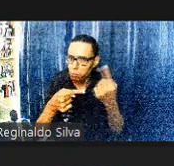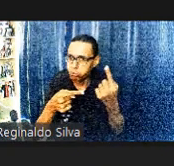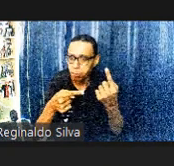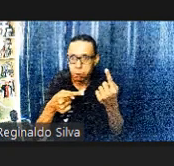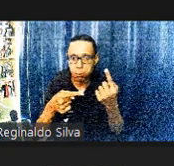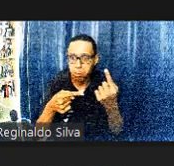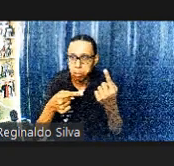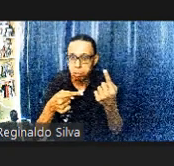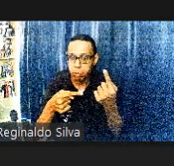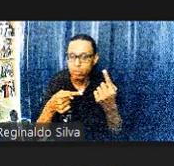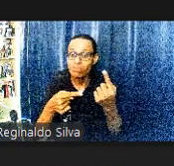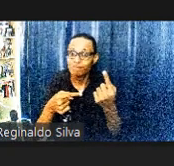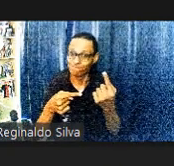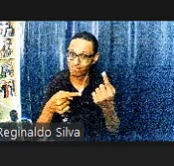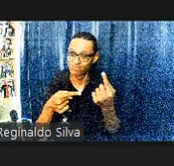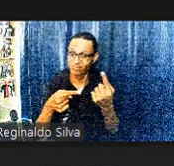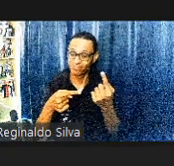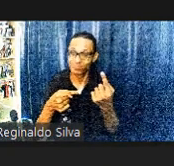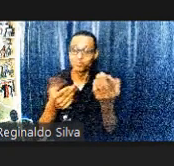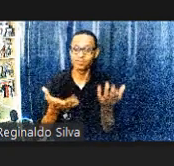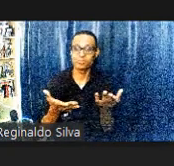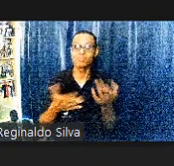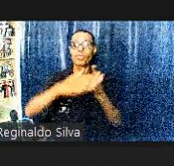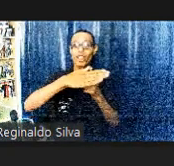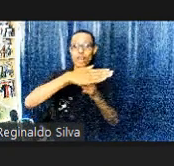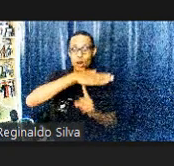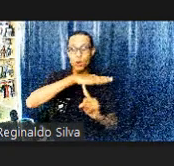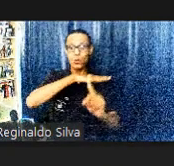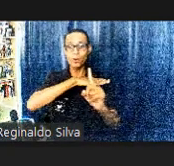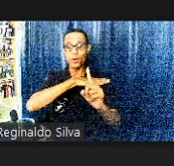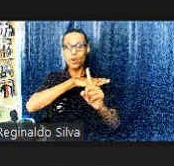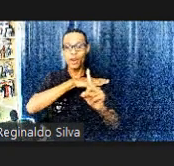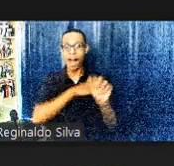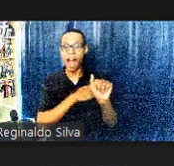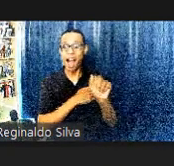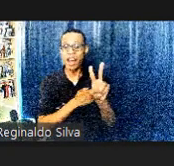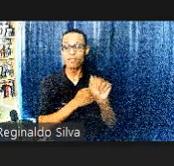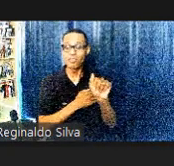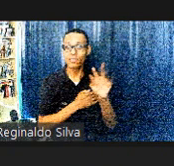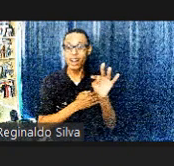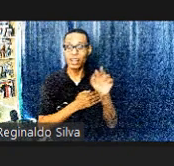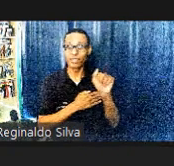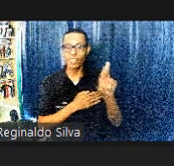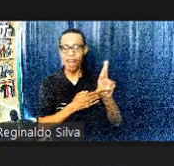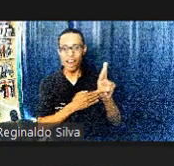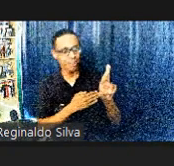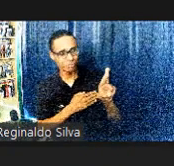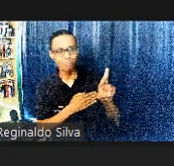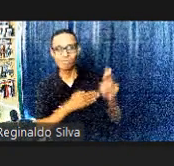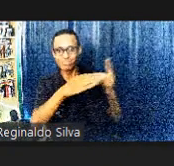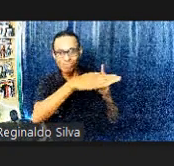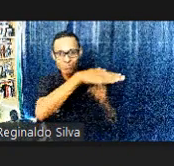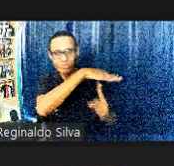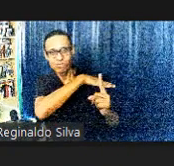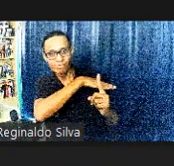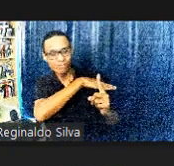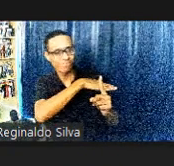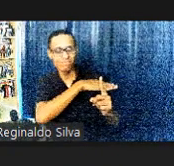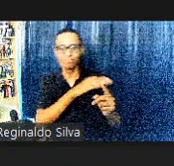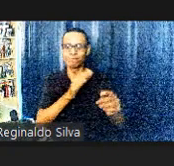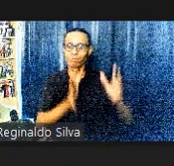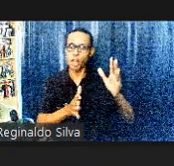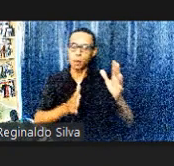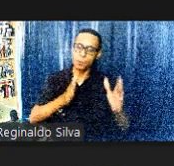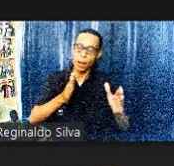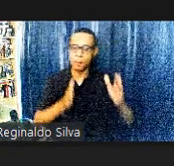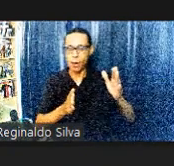Agora, em relação a esses avatares, né, que o professor Reginaldo coloca, eu também já conversei com o professor Reginaldo e tenho muita